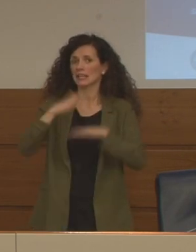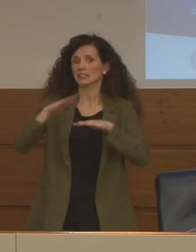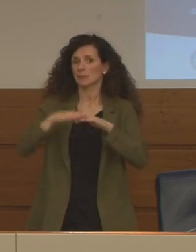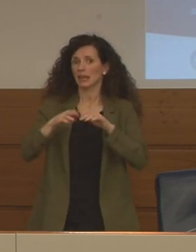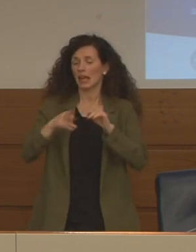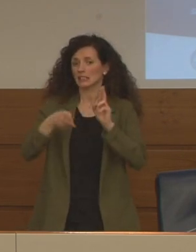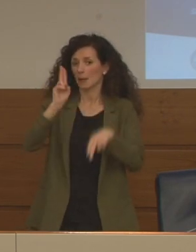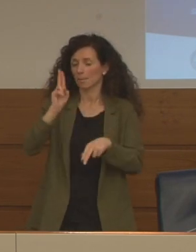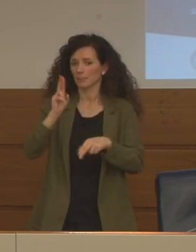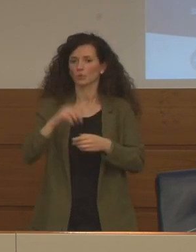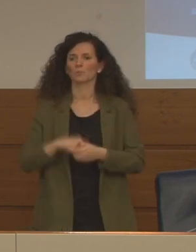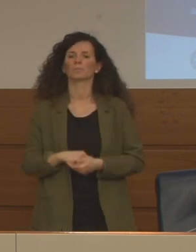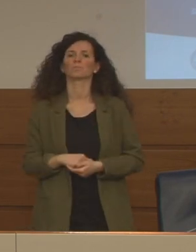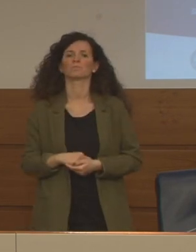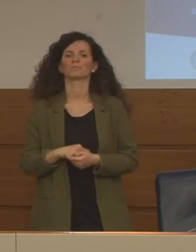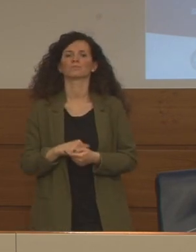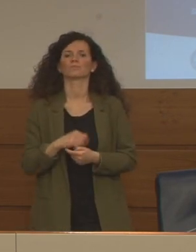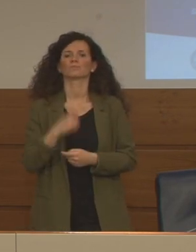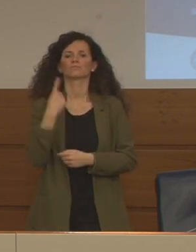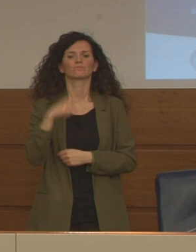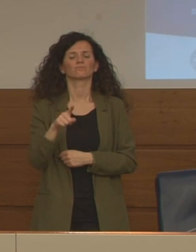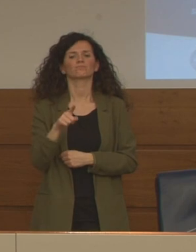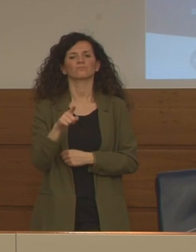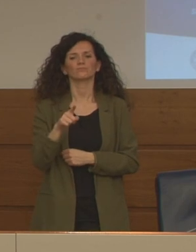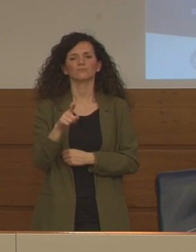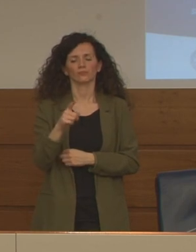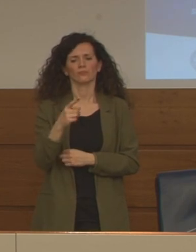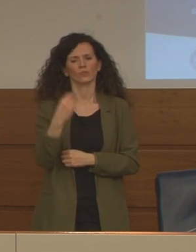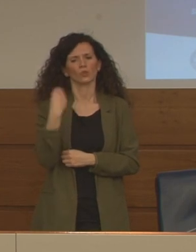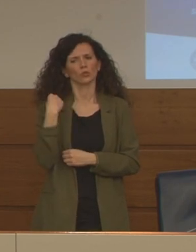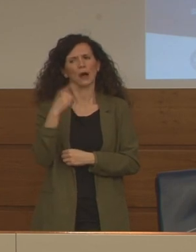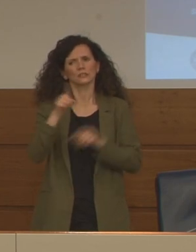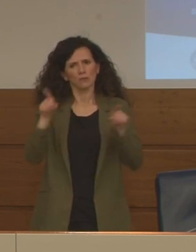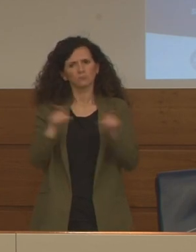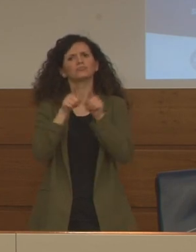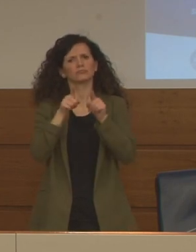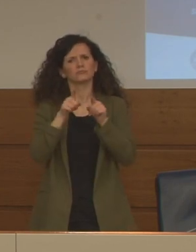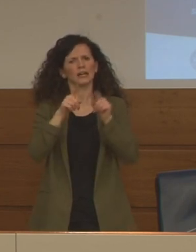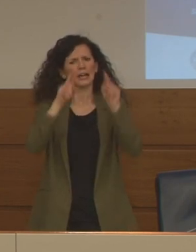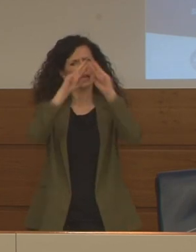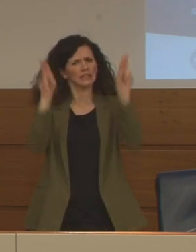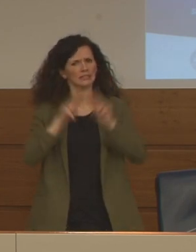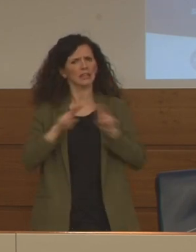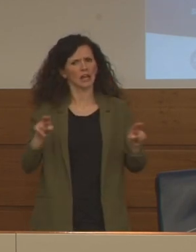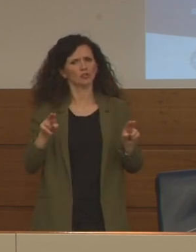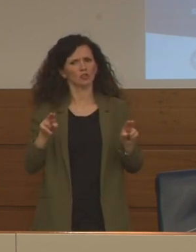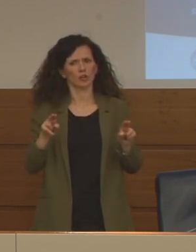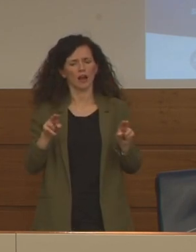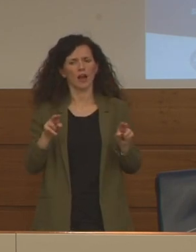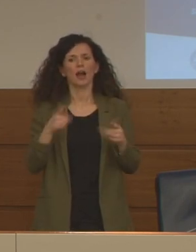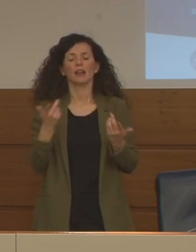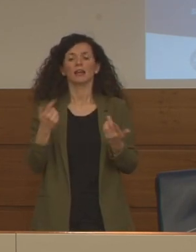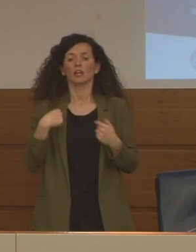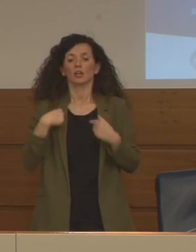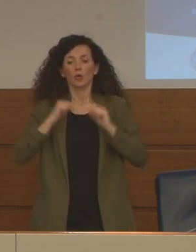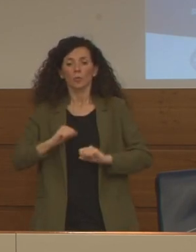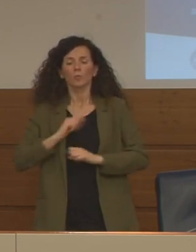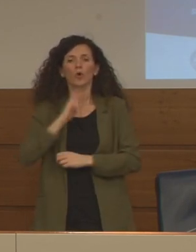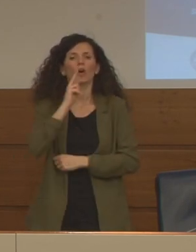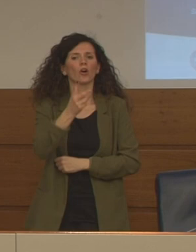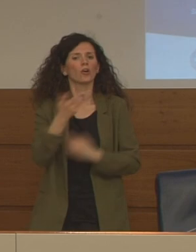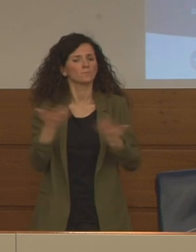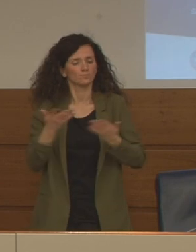quella di questa è una domanda che ci viene posta anche a livello internazionale le risposte a qui che io posso darle in questo momento è che stiamo anche